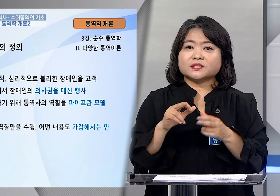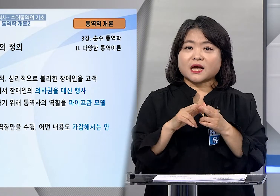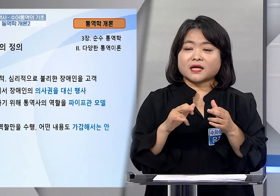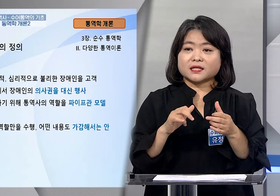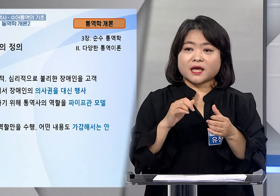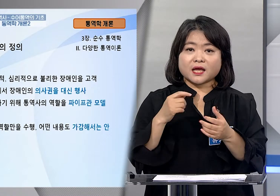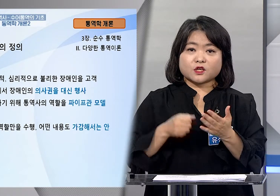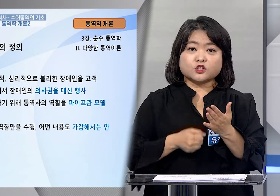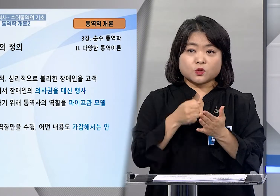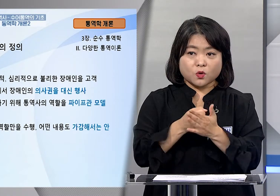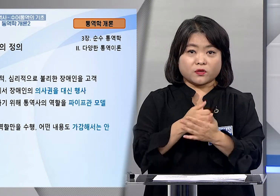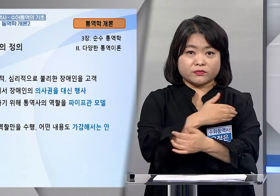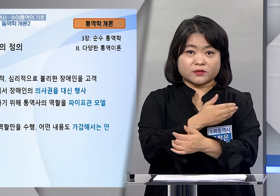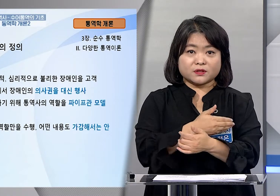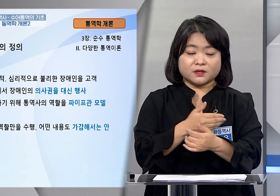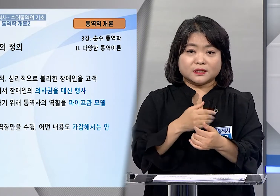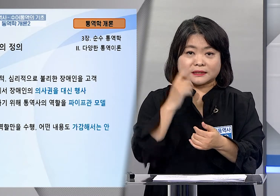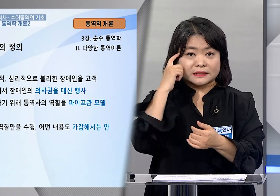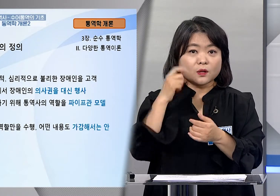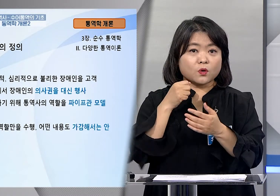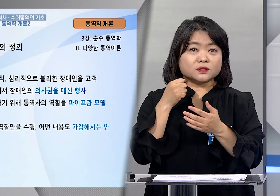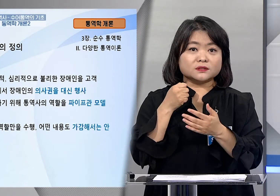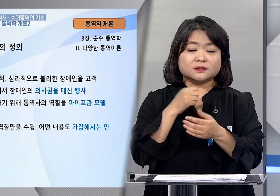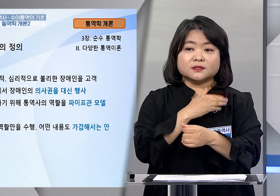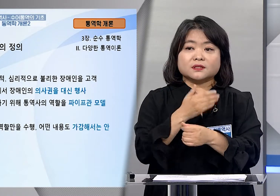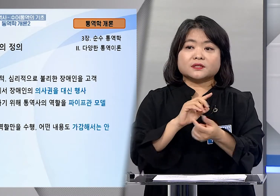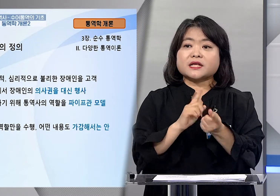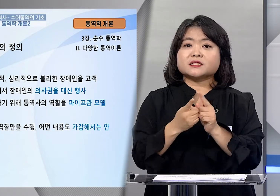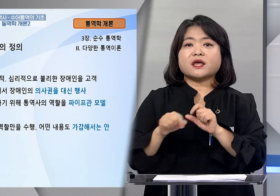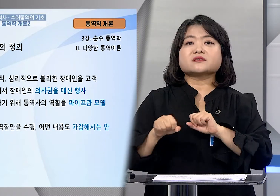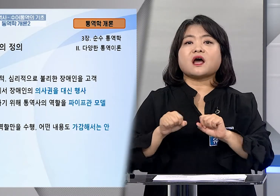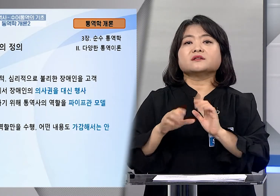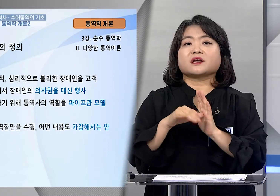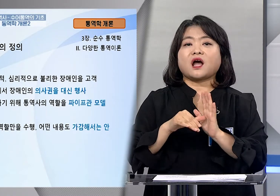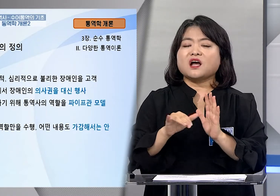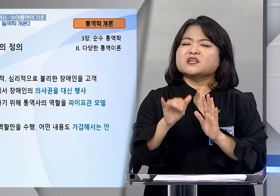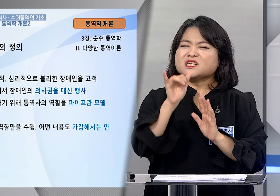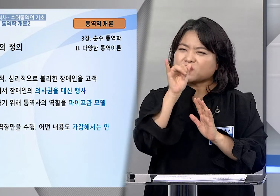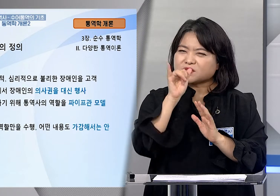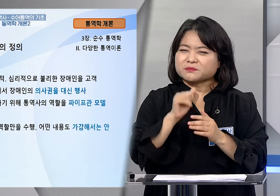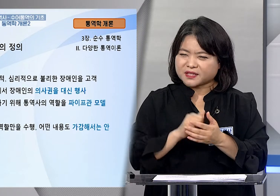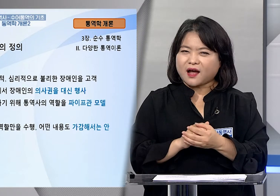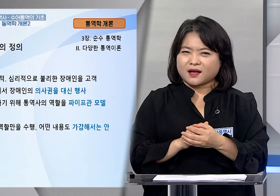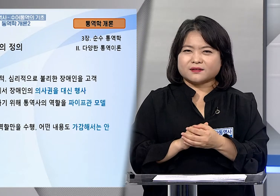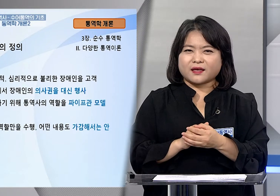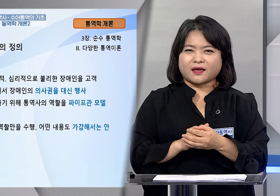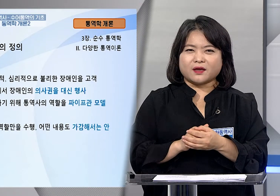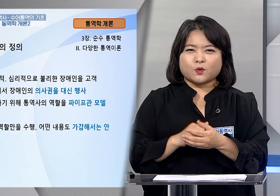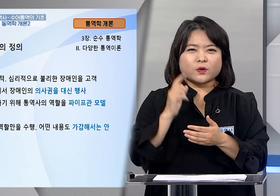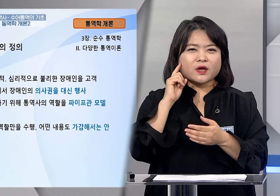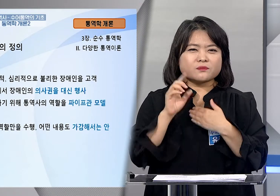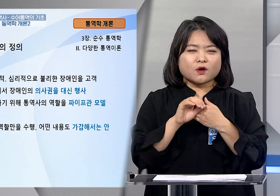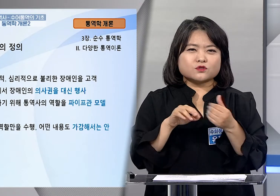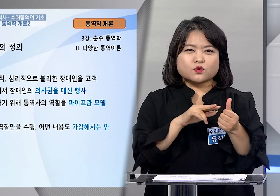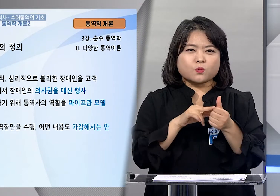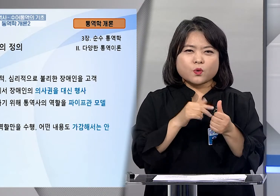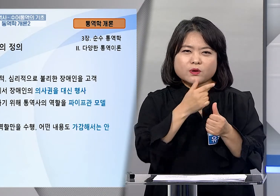장애인의 결정권, 의사권을 대신 행사할 때가 있었습니다. 네, 정보의